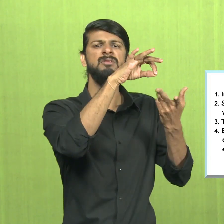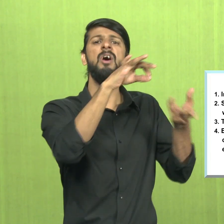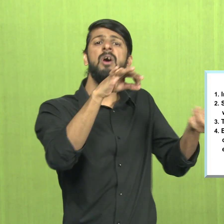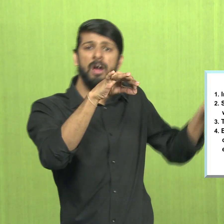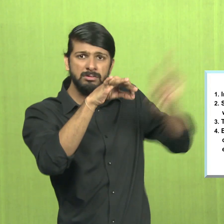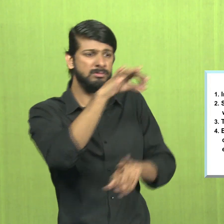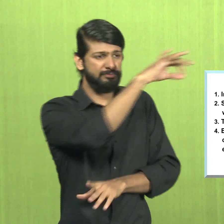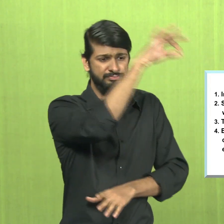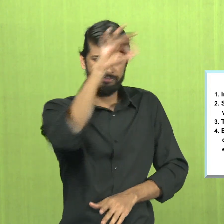दो